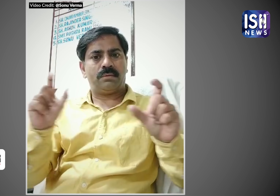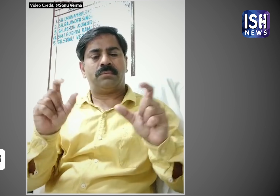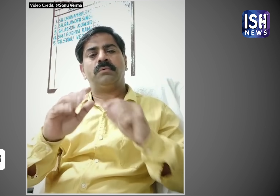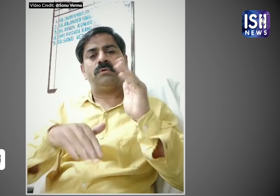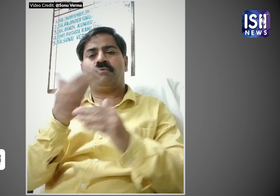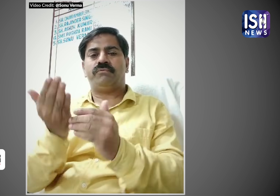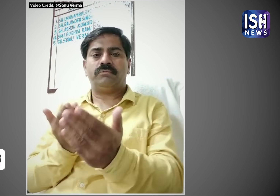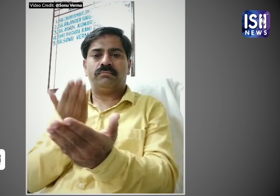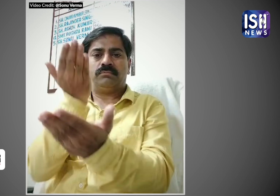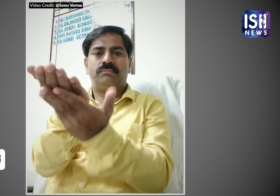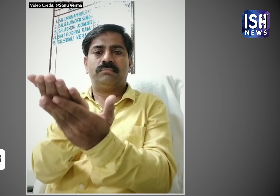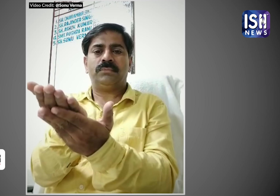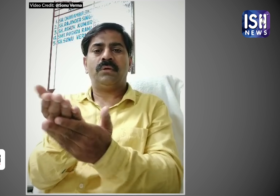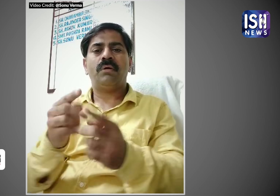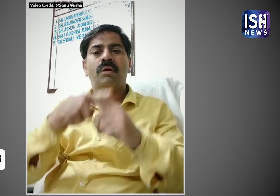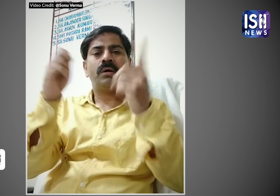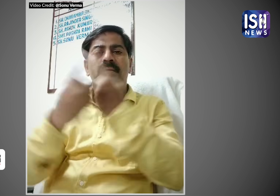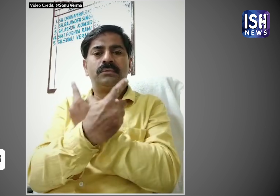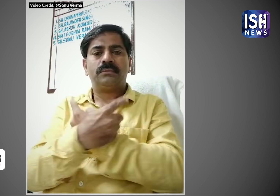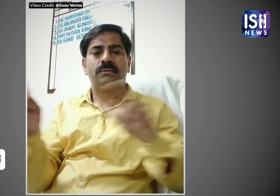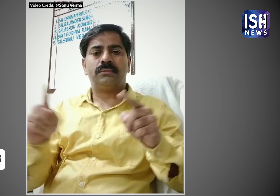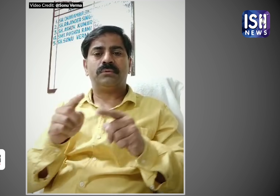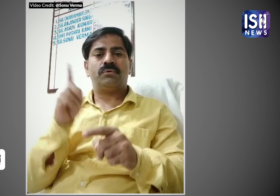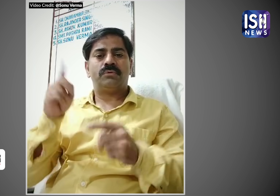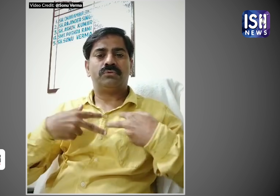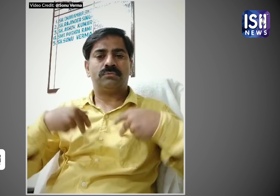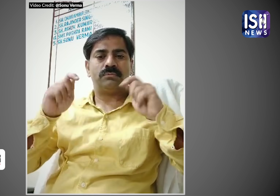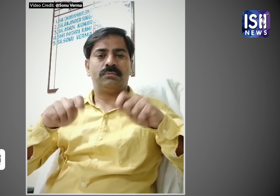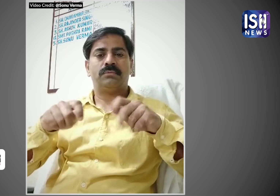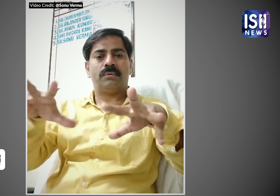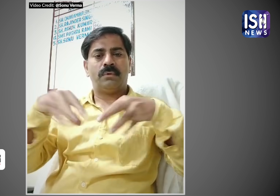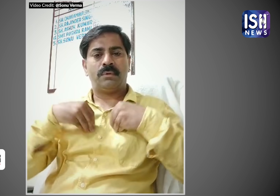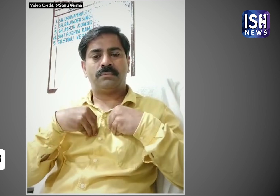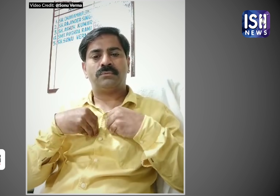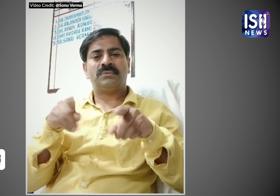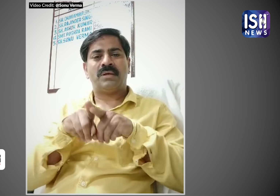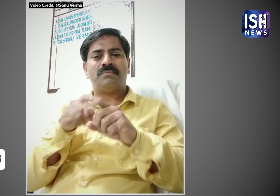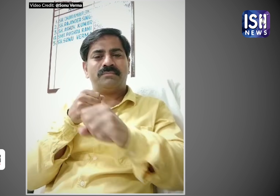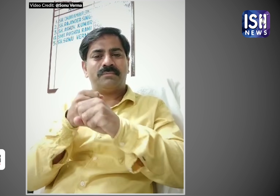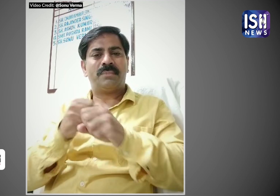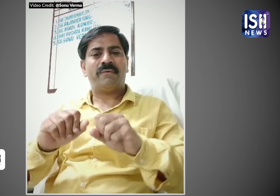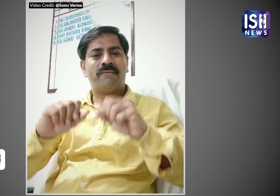तो मैंने याचिका दायर कर दी मैंने हमारे अधिकारों के लिए लड़ाई लड़ी और सफल रहा